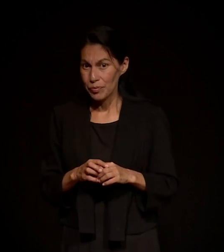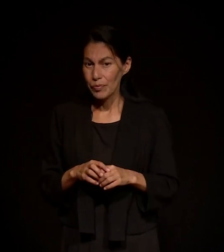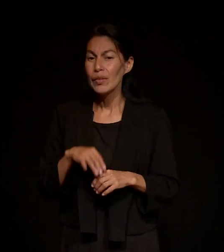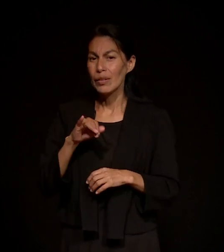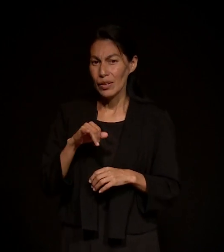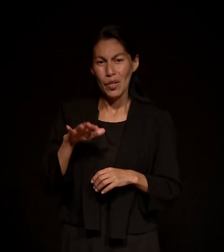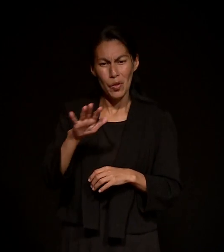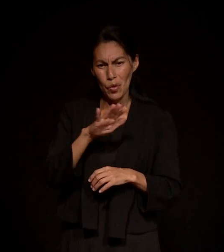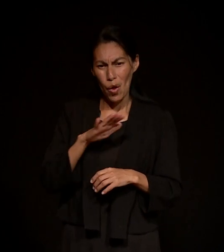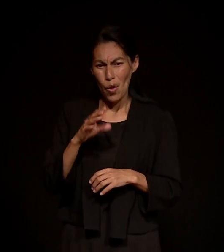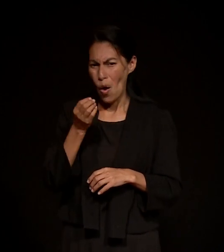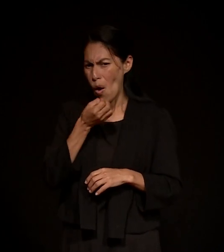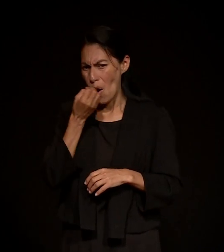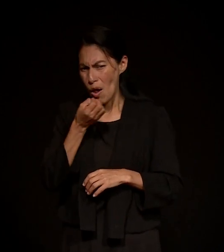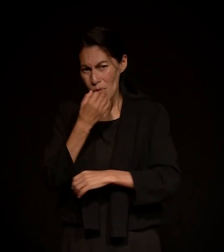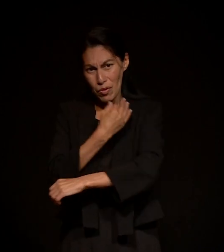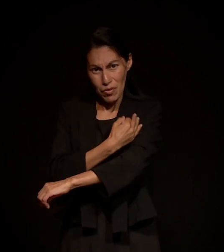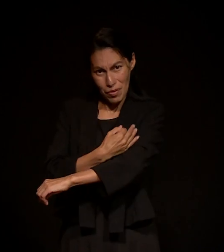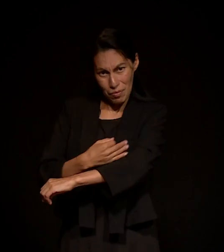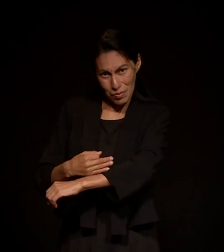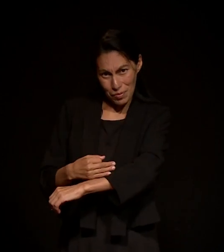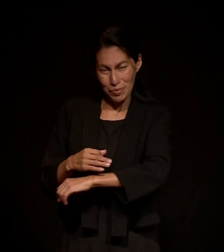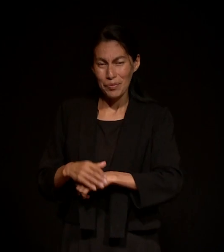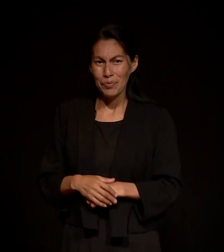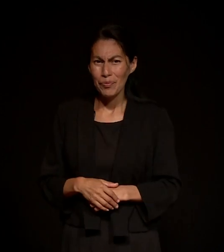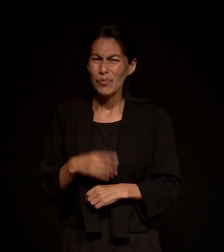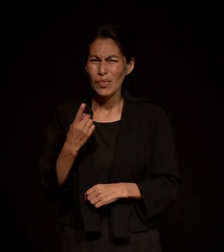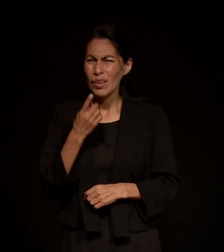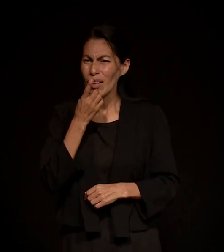Sí, pues oramos todas en familia.